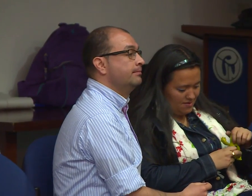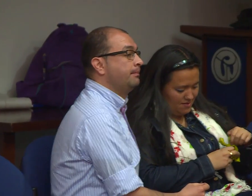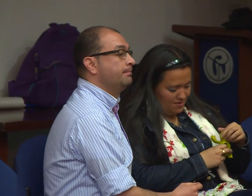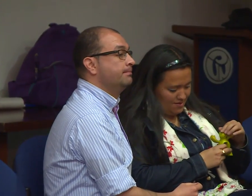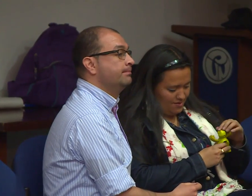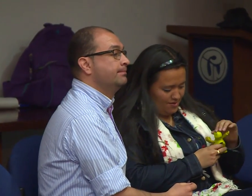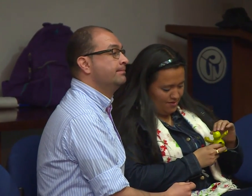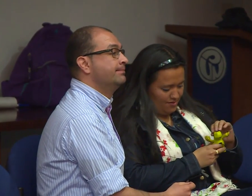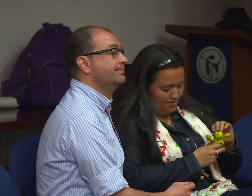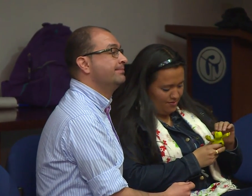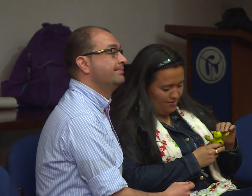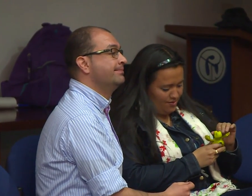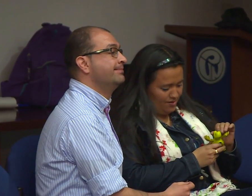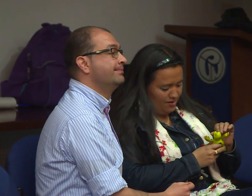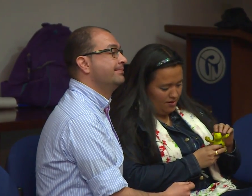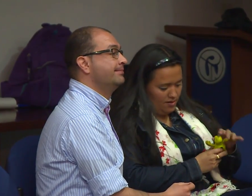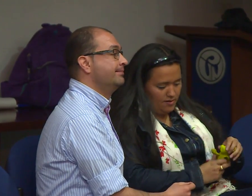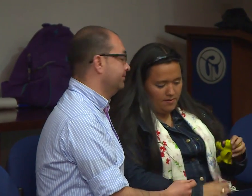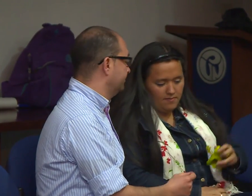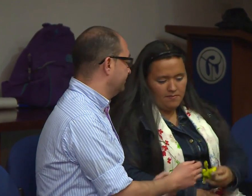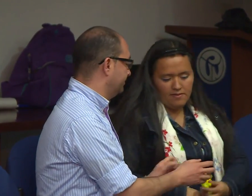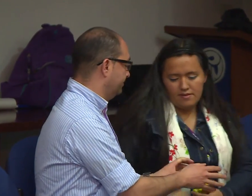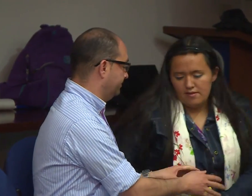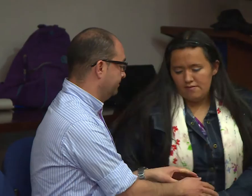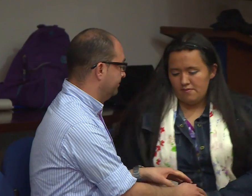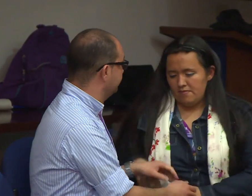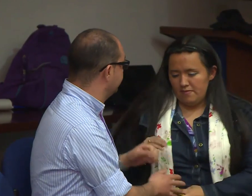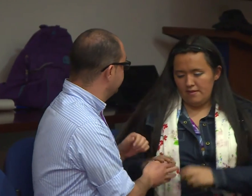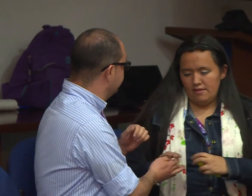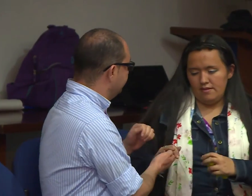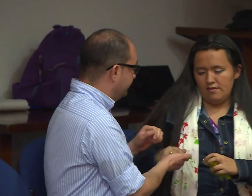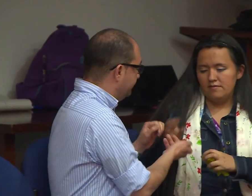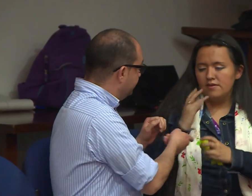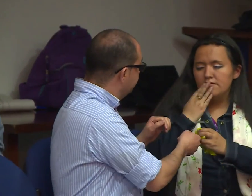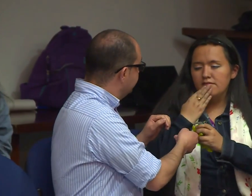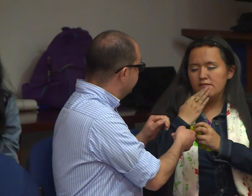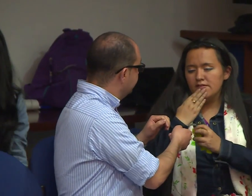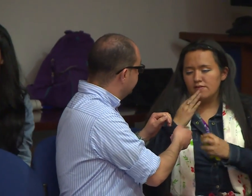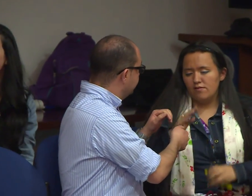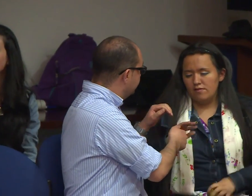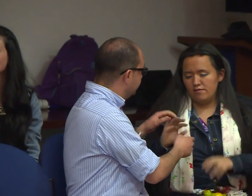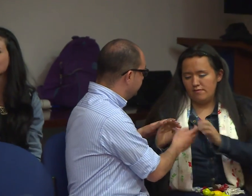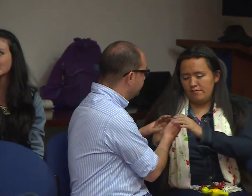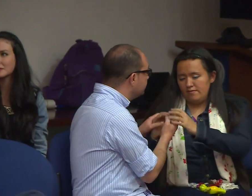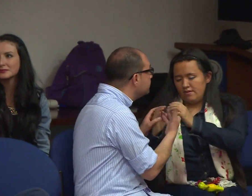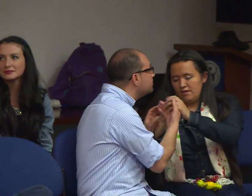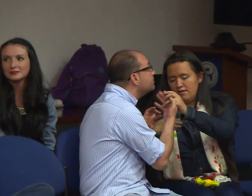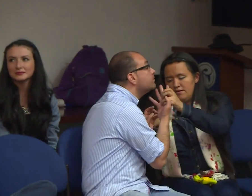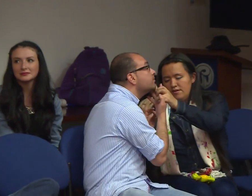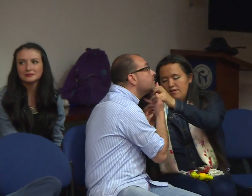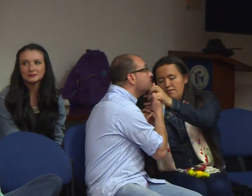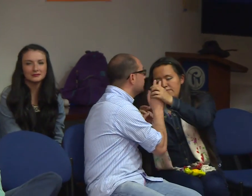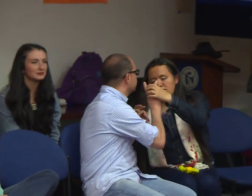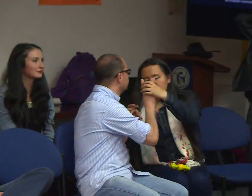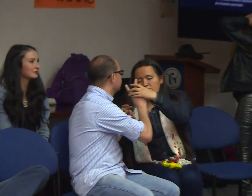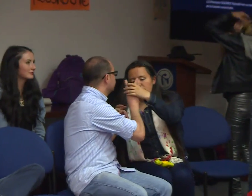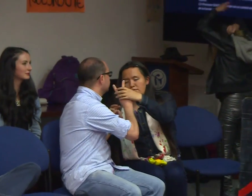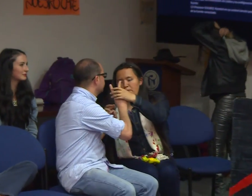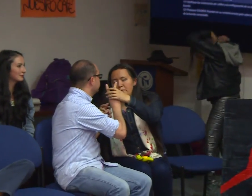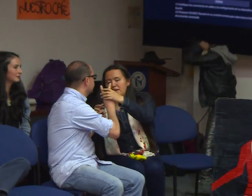Eso está muy bien. ¿Nos recuerda su nombre? Jonathan, venga para acá para que quedemos allí todos y usted quede en